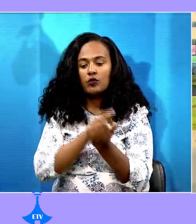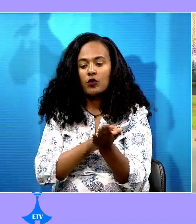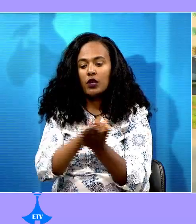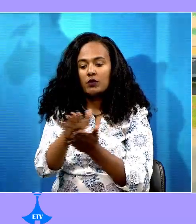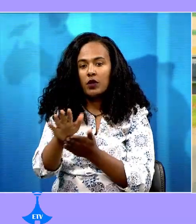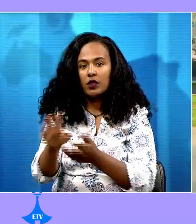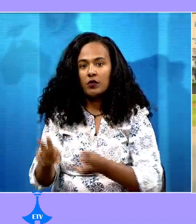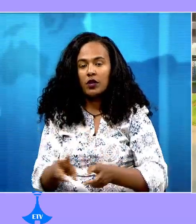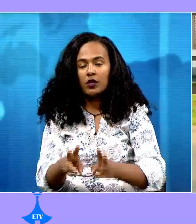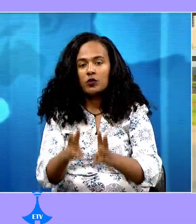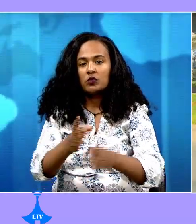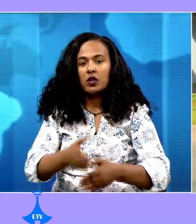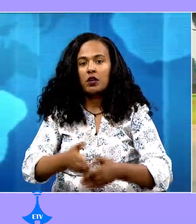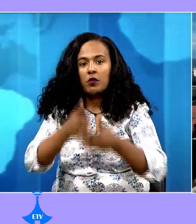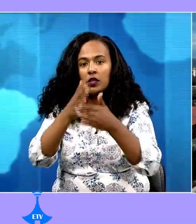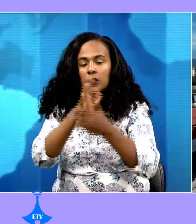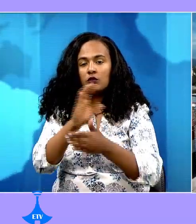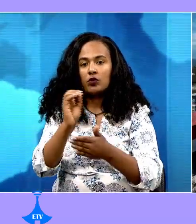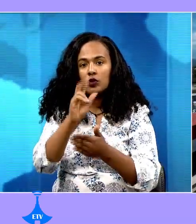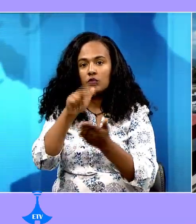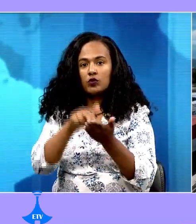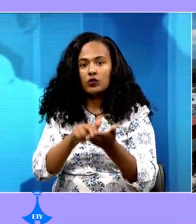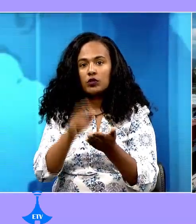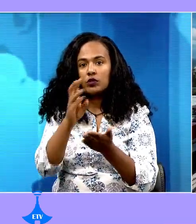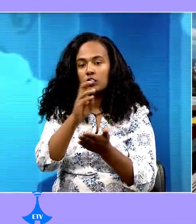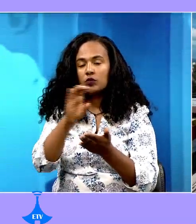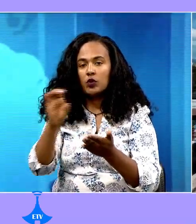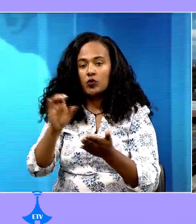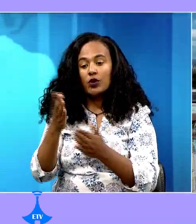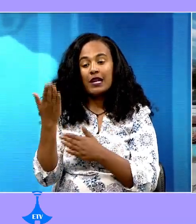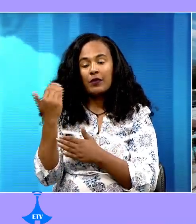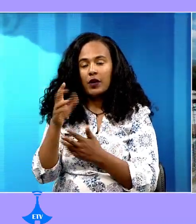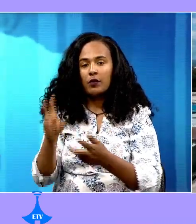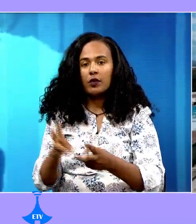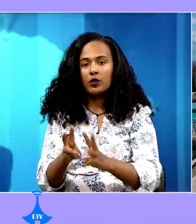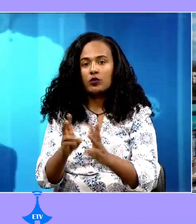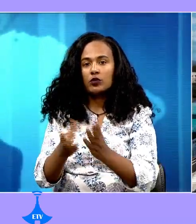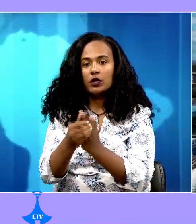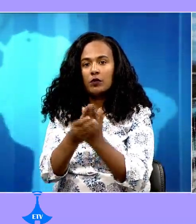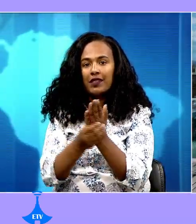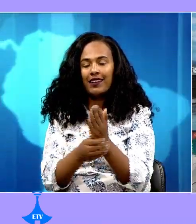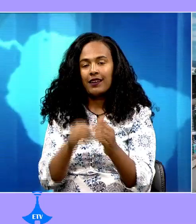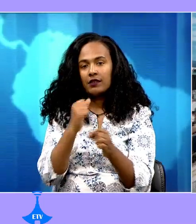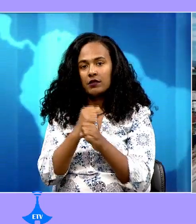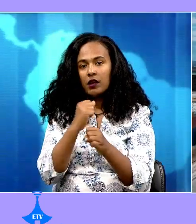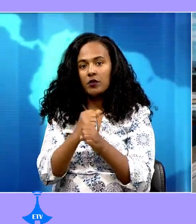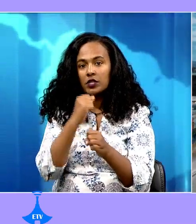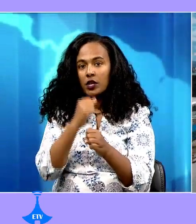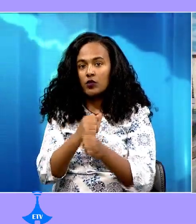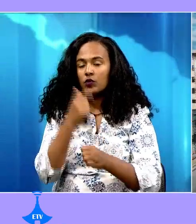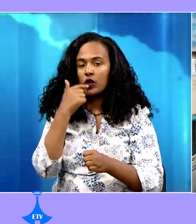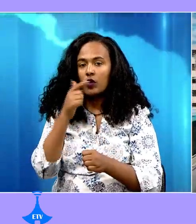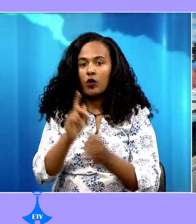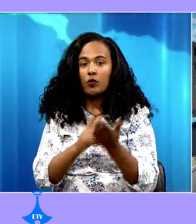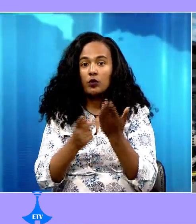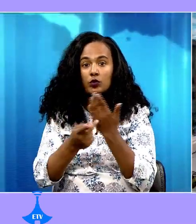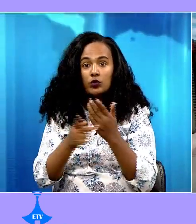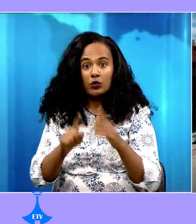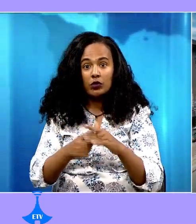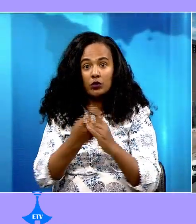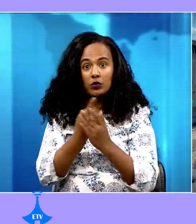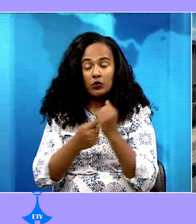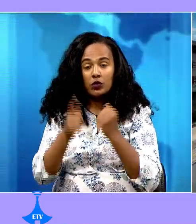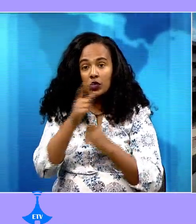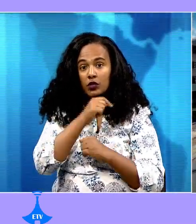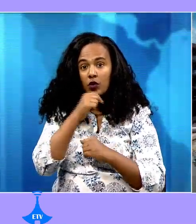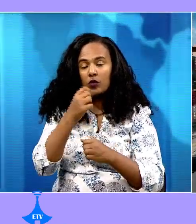መንገዶች መገንባታቸውና 3600 ኪሎ ሜትር ነባር መንገዶችን የመጠገን ስራ መከናወኑን አብራርተዋል። ፕሮጀክቶችን ማስጀመር ብቻ